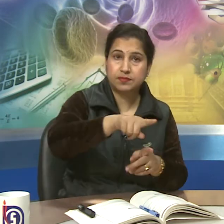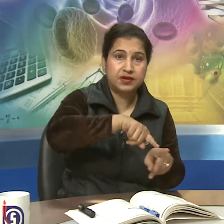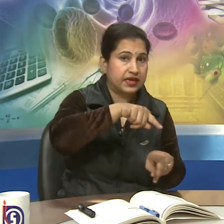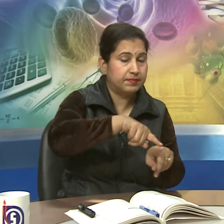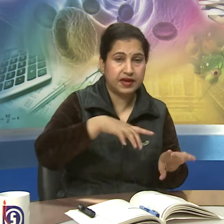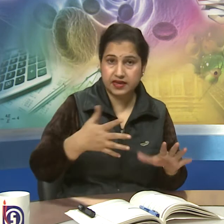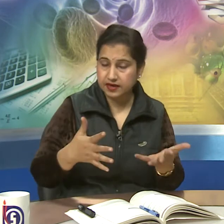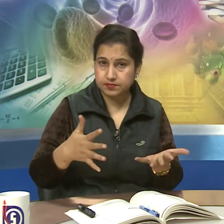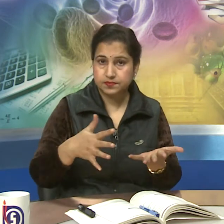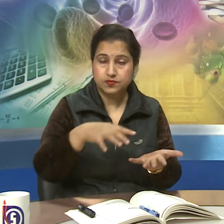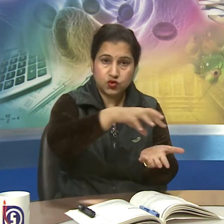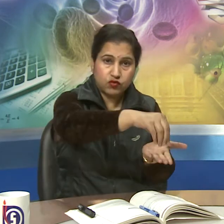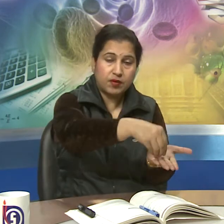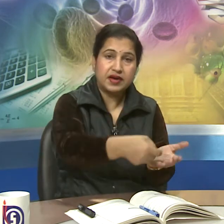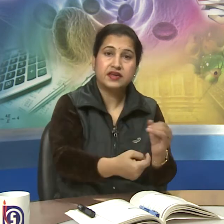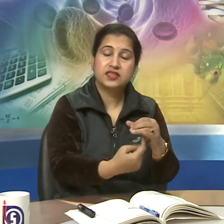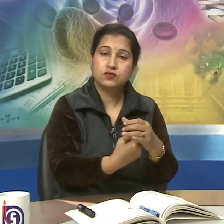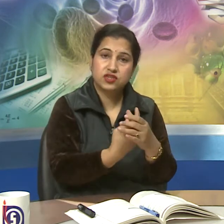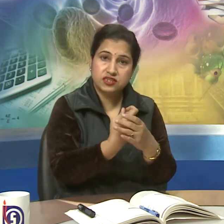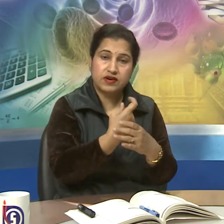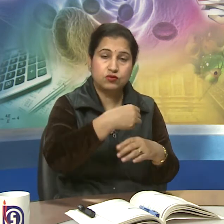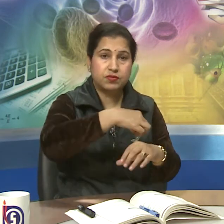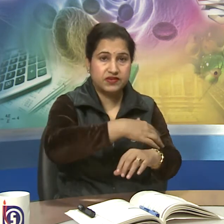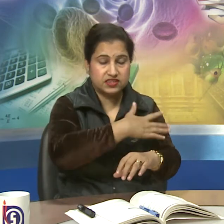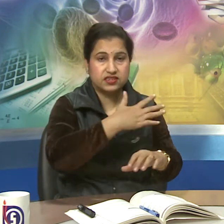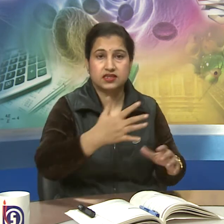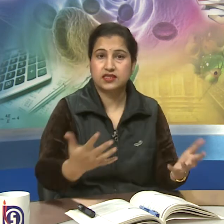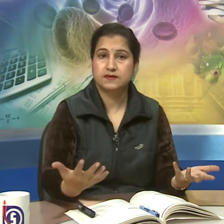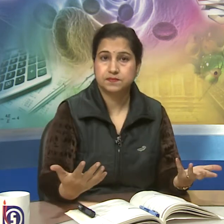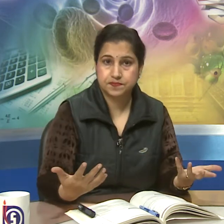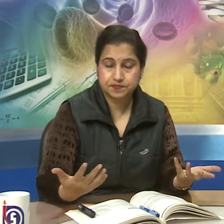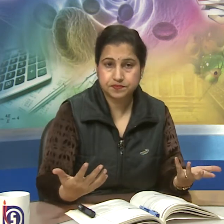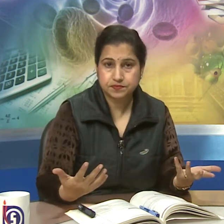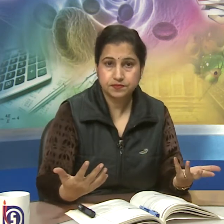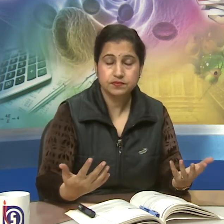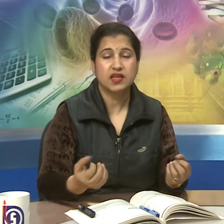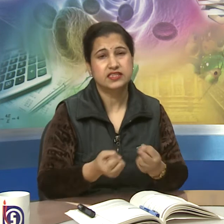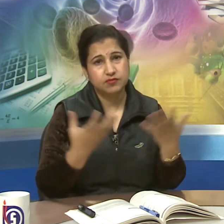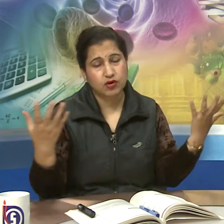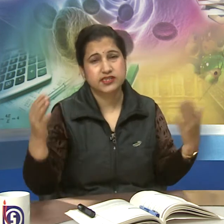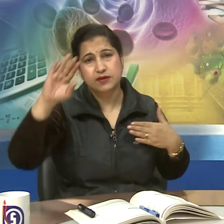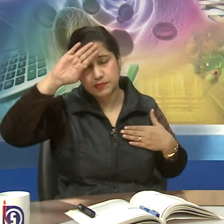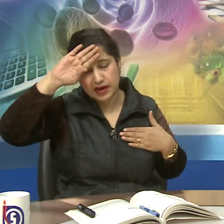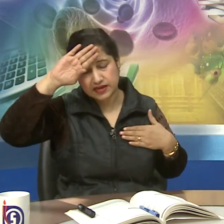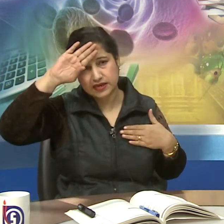चप्पल नहीं पहनी है तो वह हमारे अंदर उसकी दीवारों प्रवेश कर सकते हैं कि ऐसी बहुत सारी बीमारियां